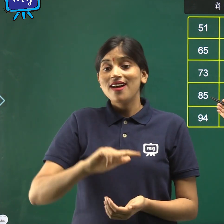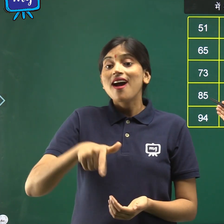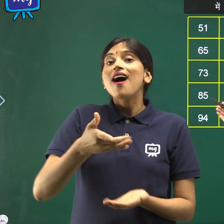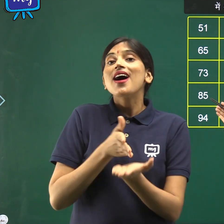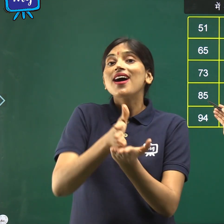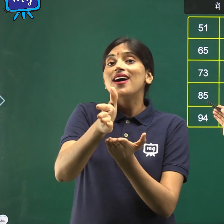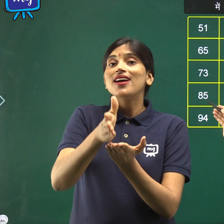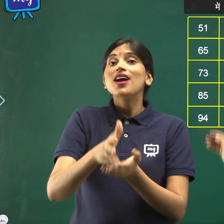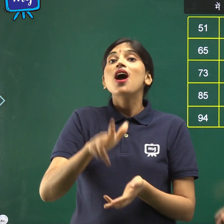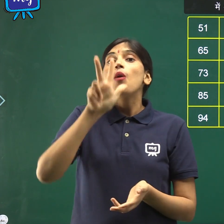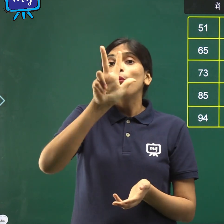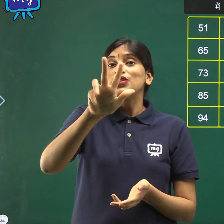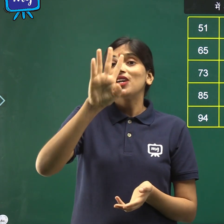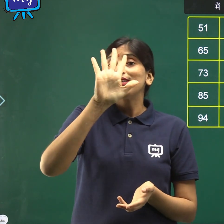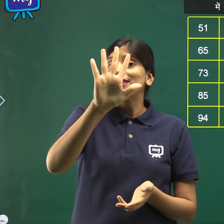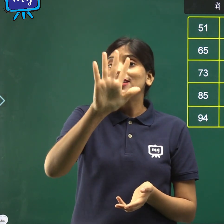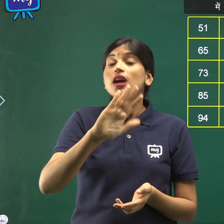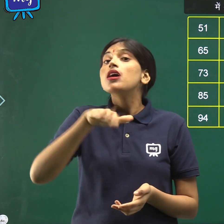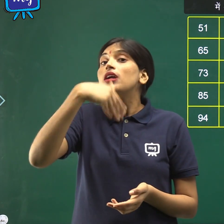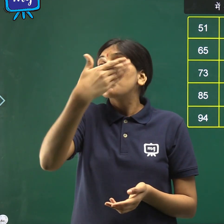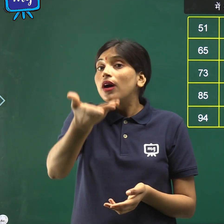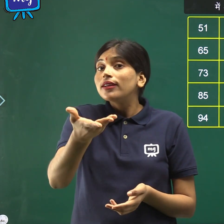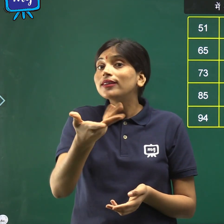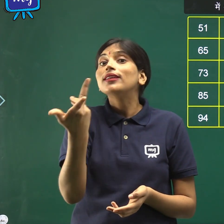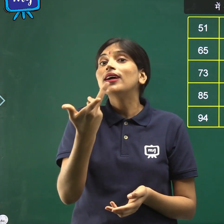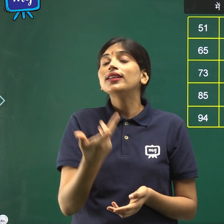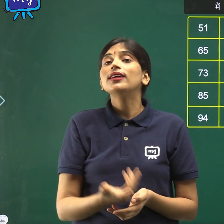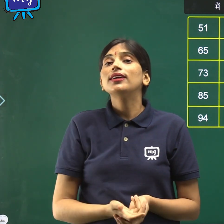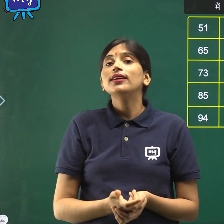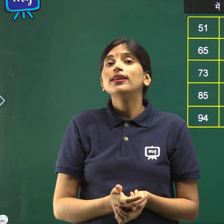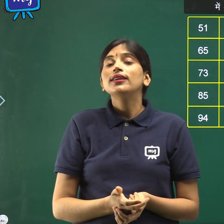देखो 85, 85 के बाद कितने आते हैं?